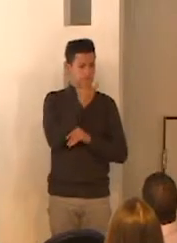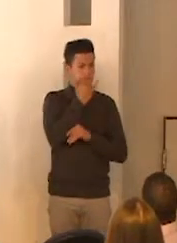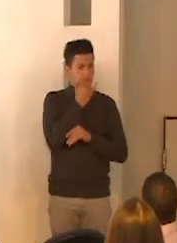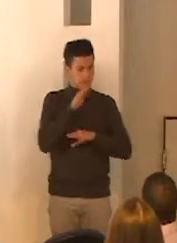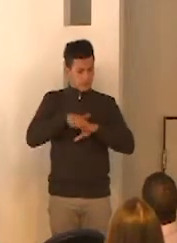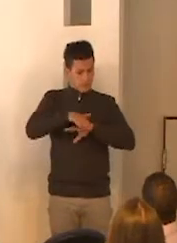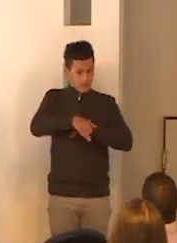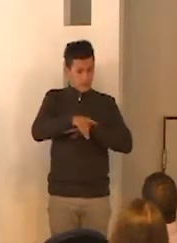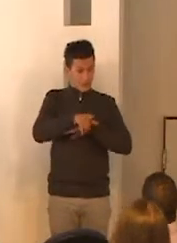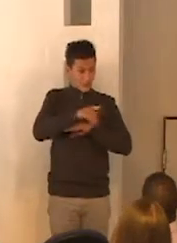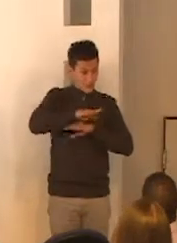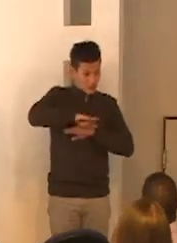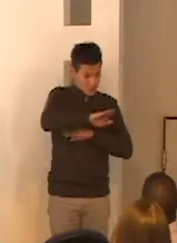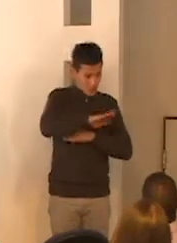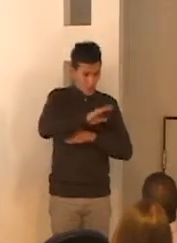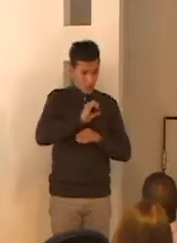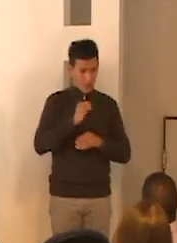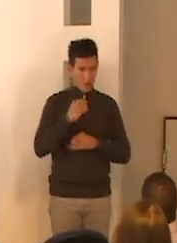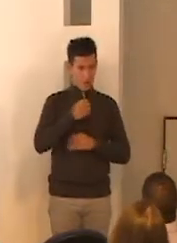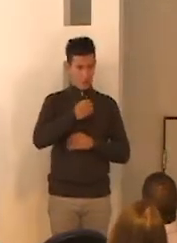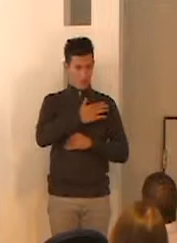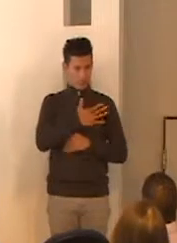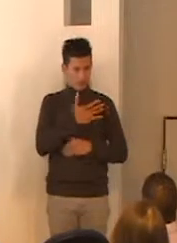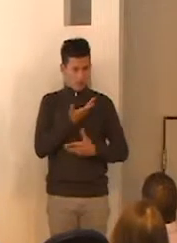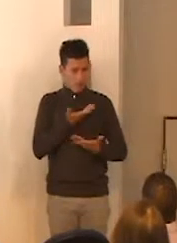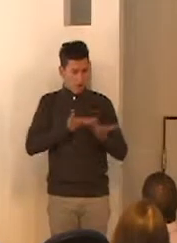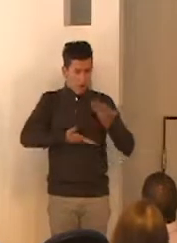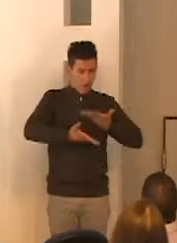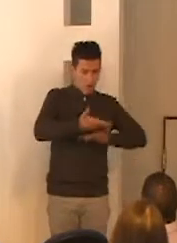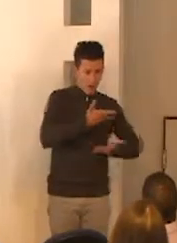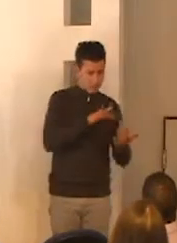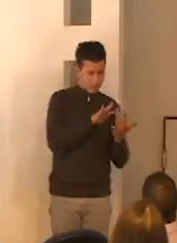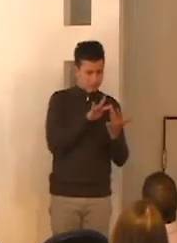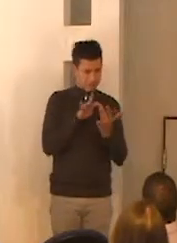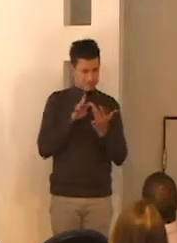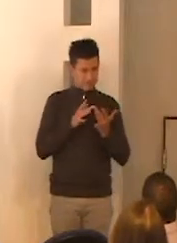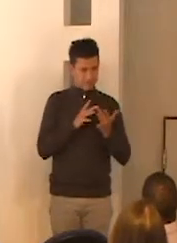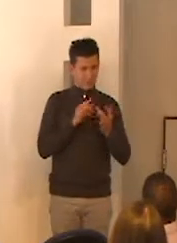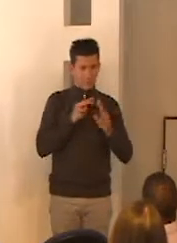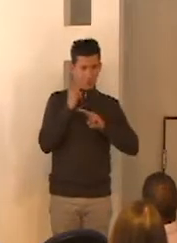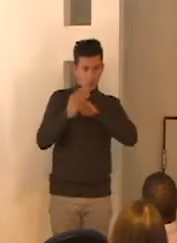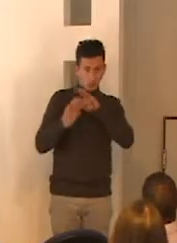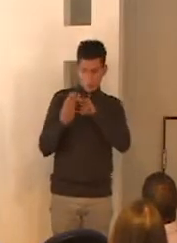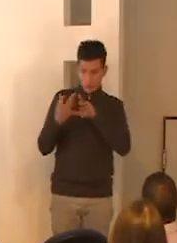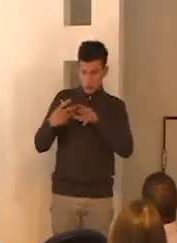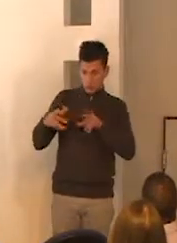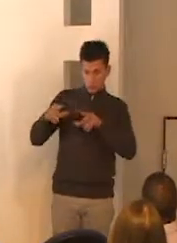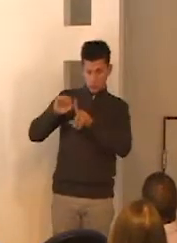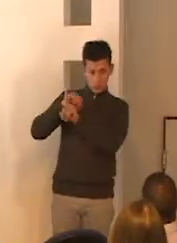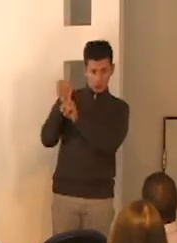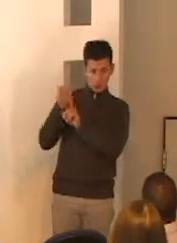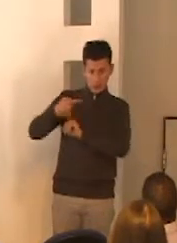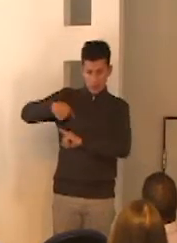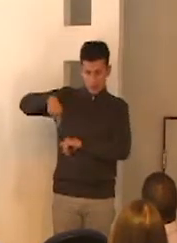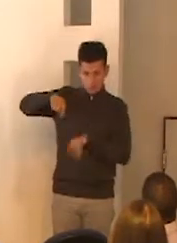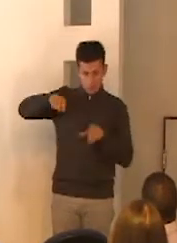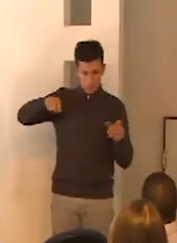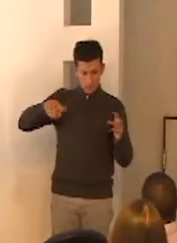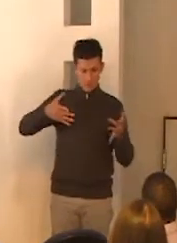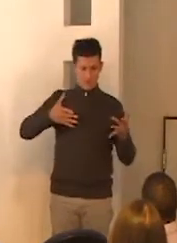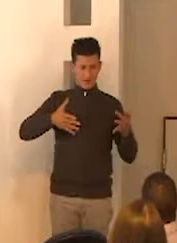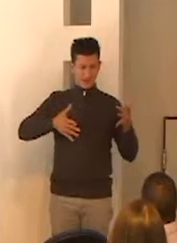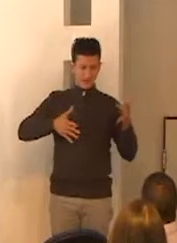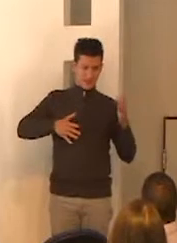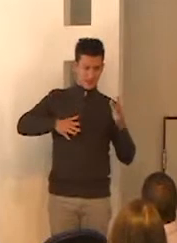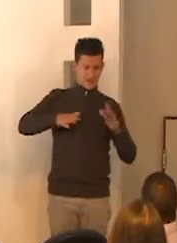sus oportunidades para interactuar con el mundo social se vean